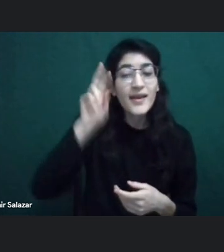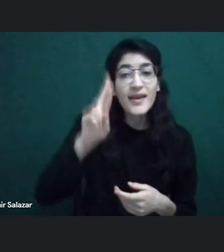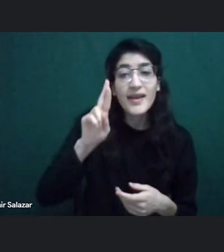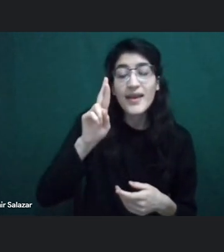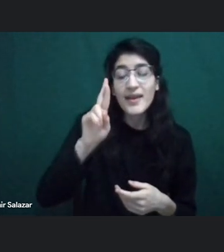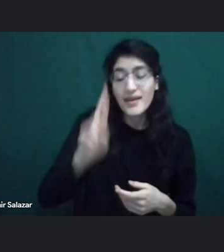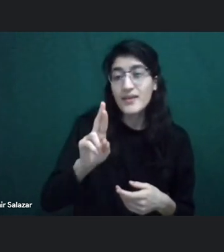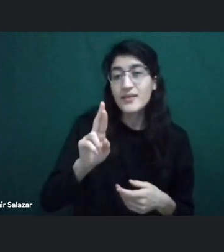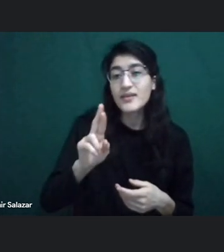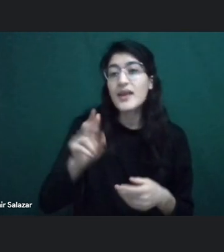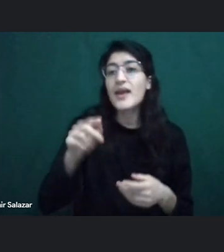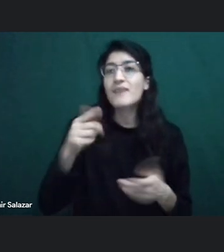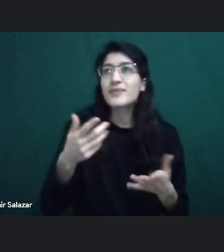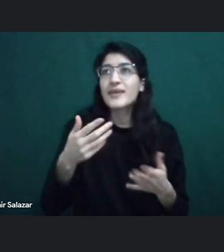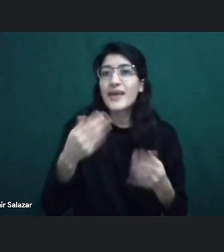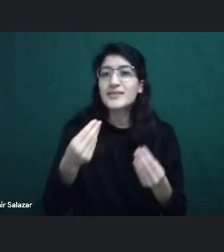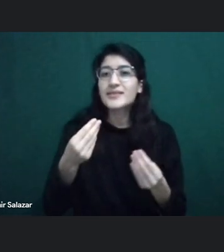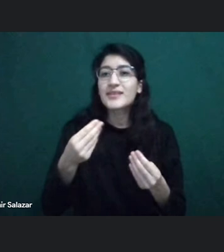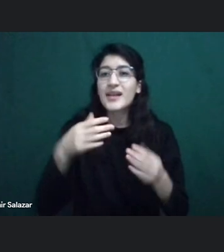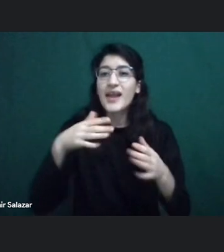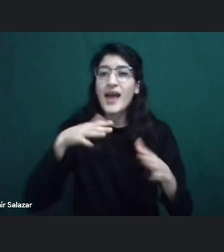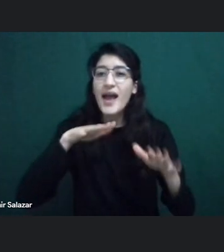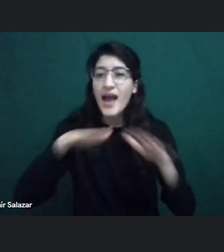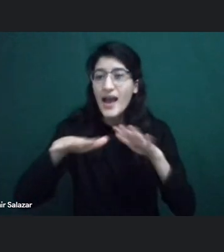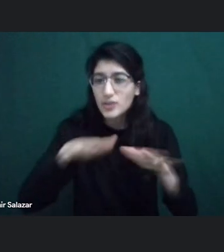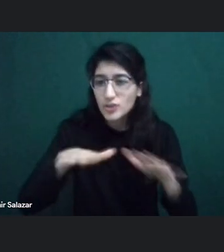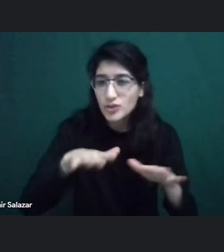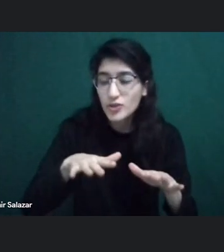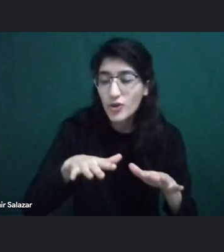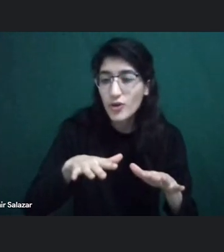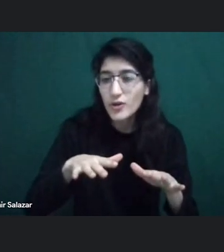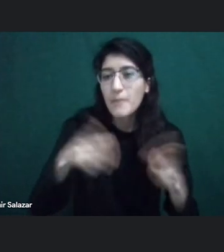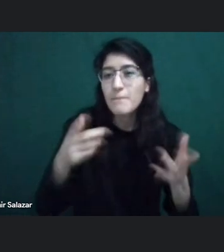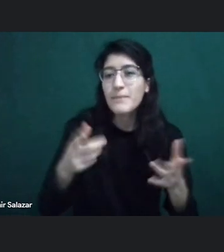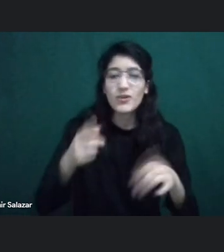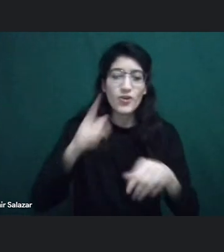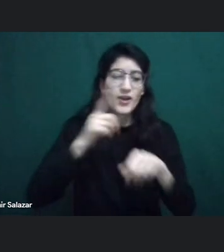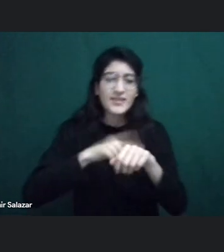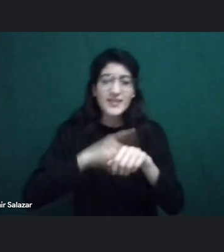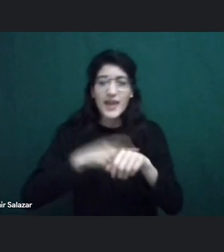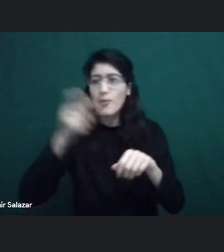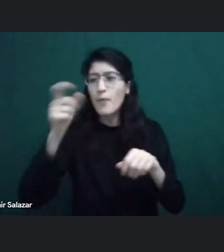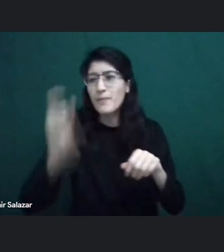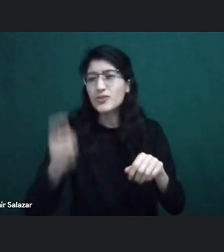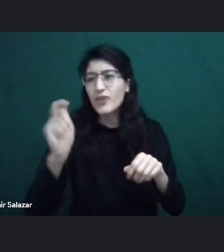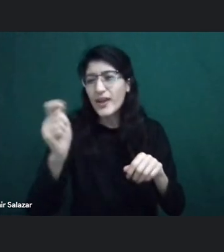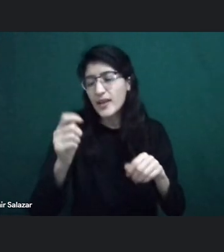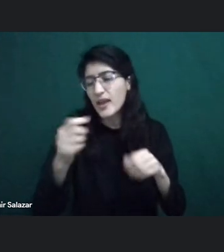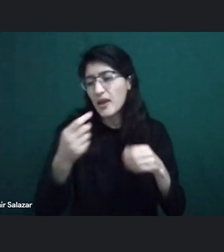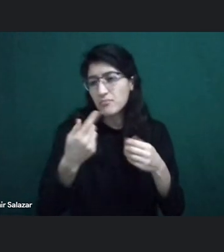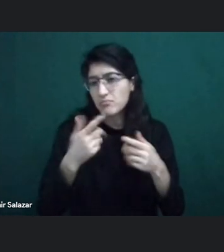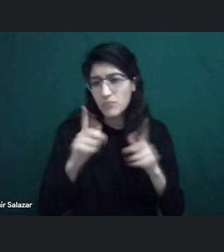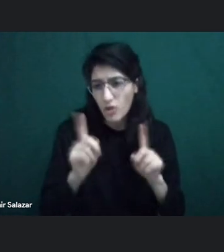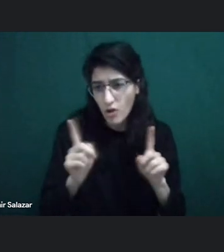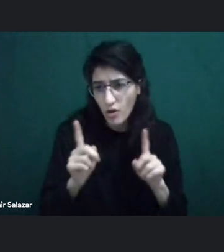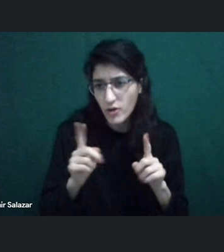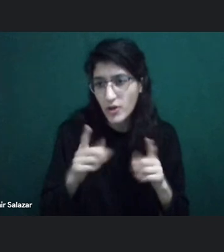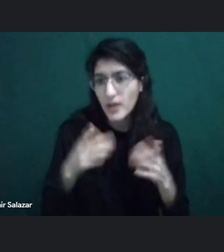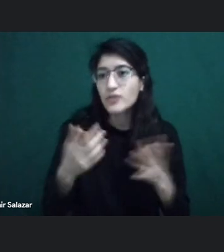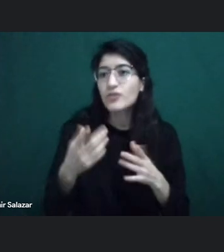pero no está conjugado ni en tiempo ni en persona, ¿sí? Entonces podría reemplazársela por un sustantivo,